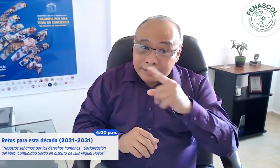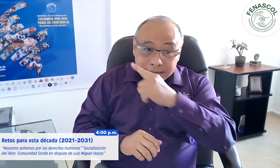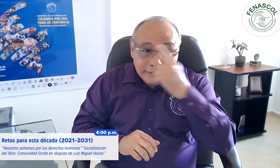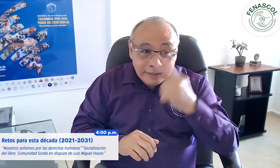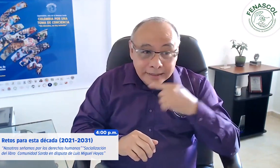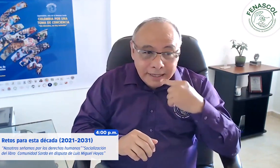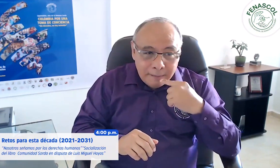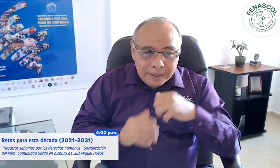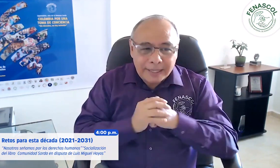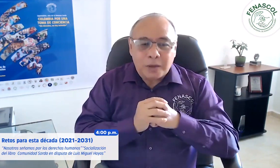23 de septiembre.